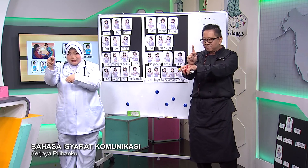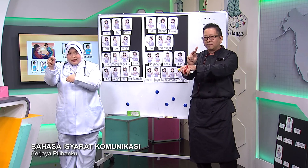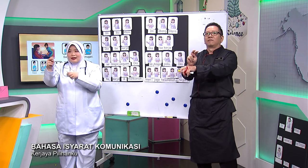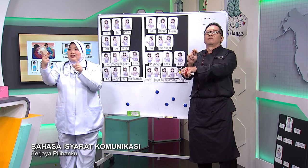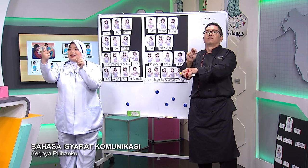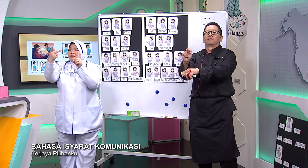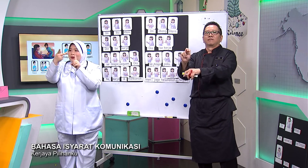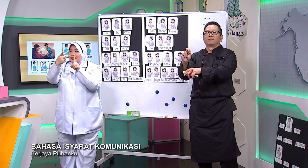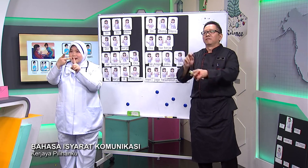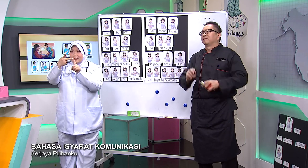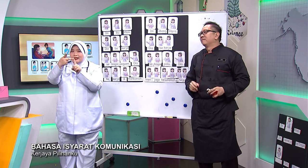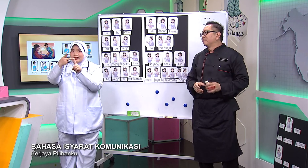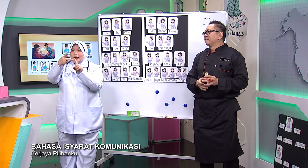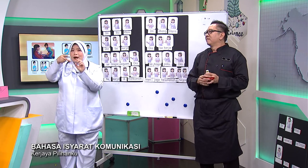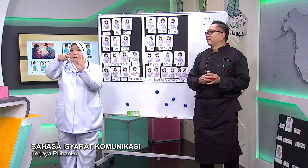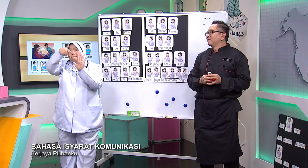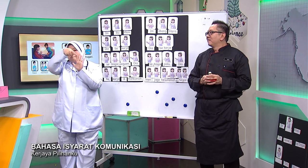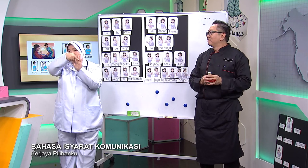perkhidmatan kepada